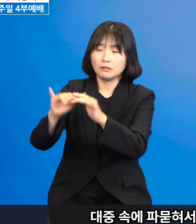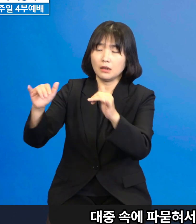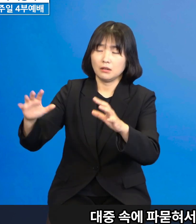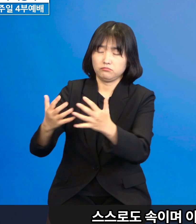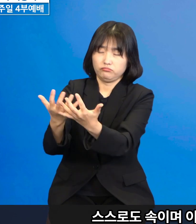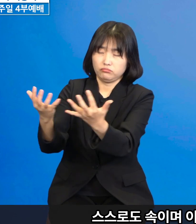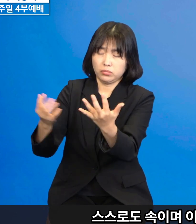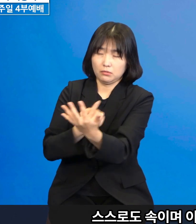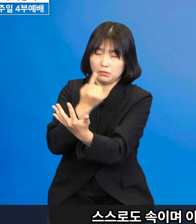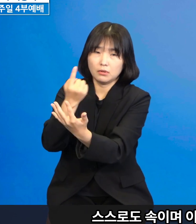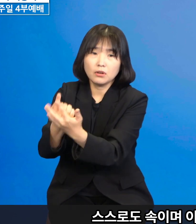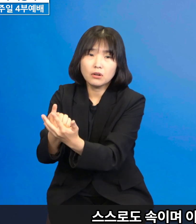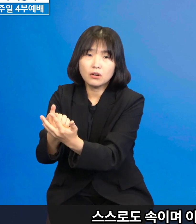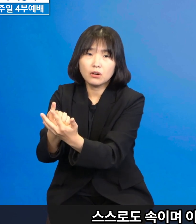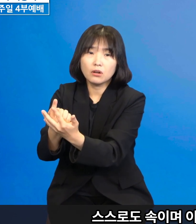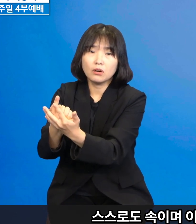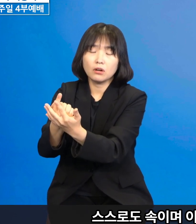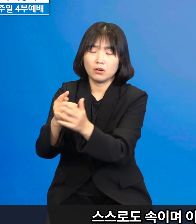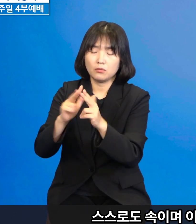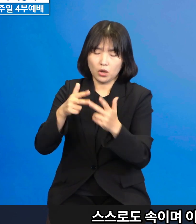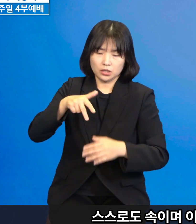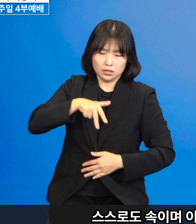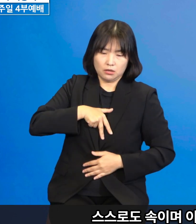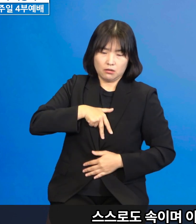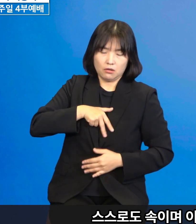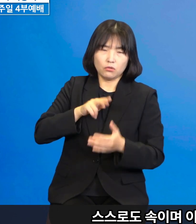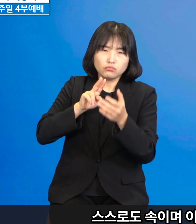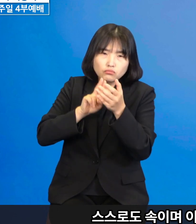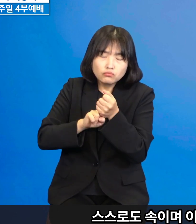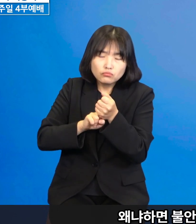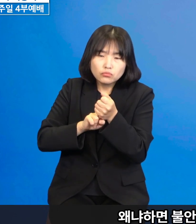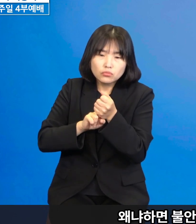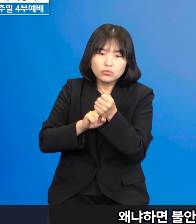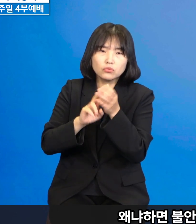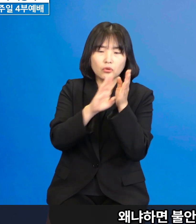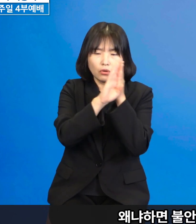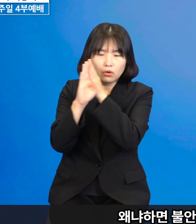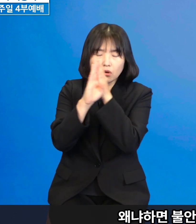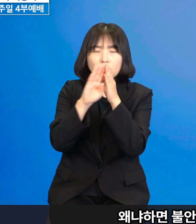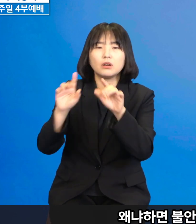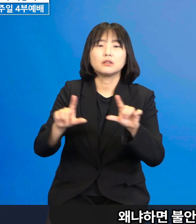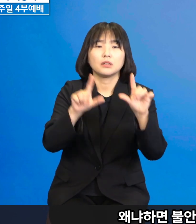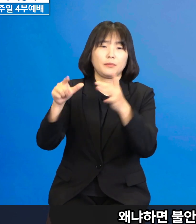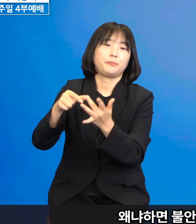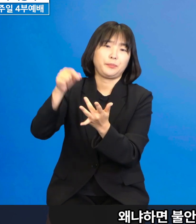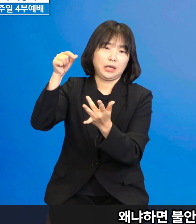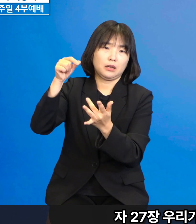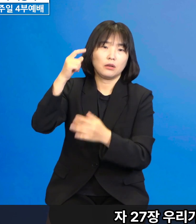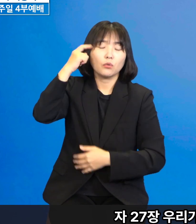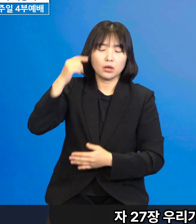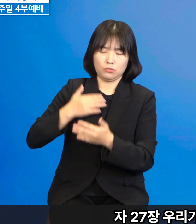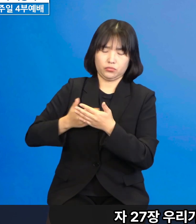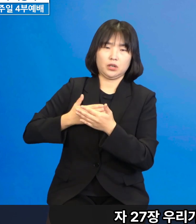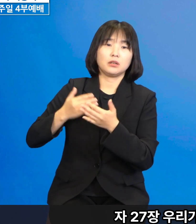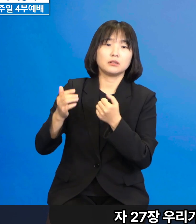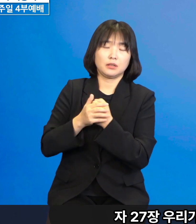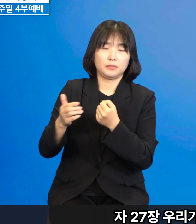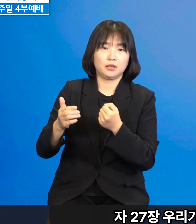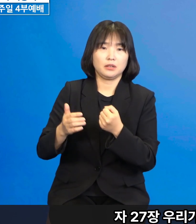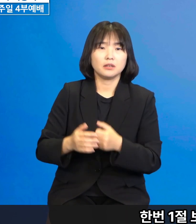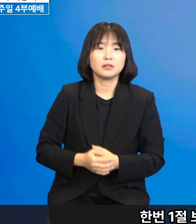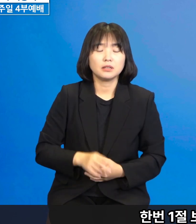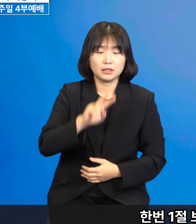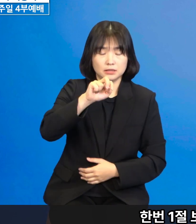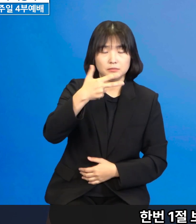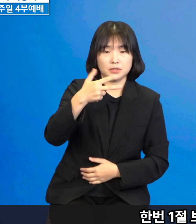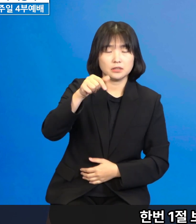속이고 스스로도 속이며 이중적인 삶을 선택합니다. 왜냐하면 불안하기 때문에 그래요. 자, 27장 우리가 살펴보진